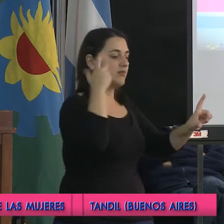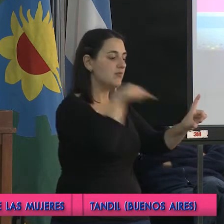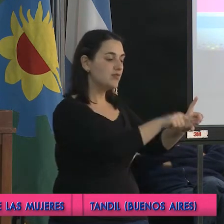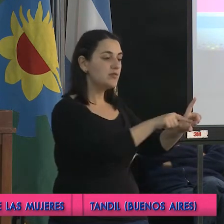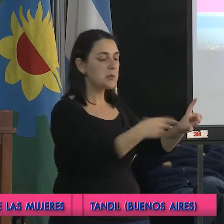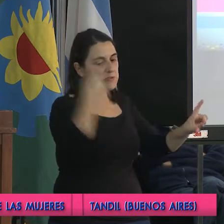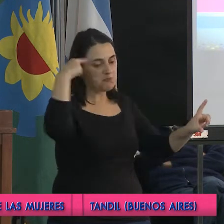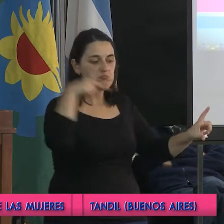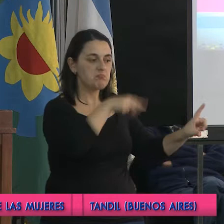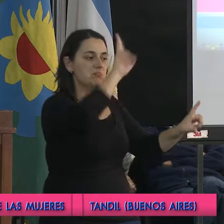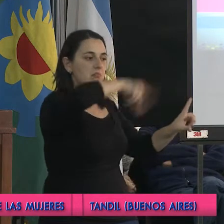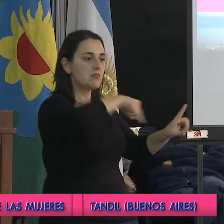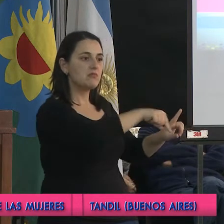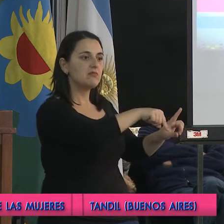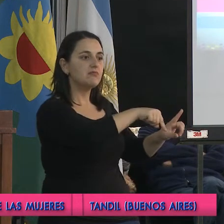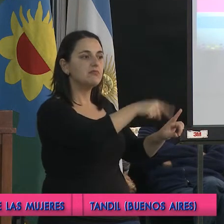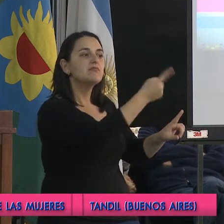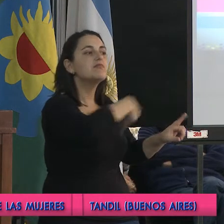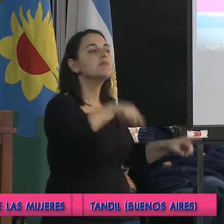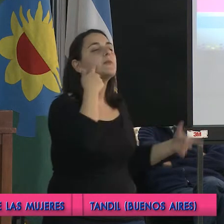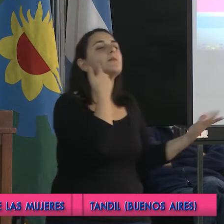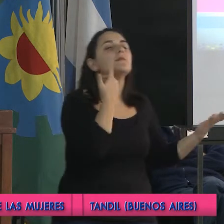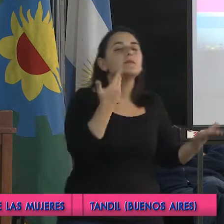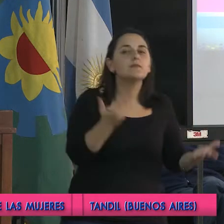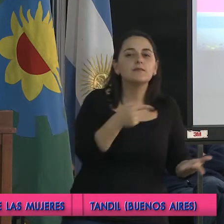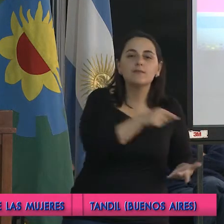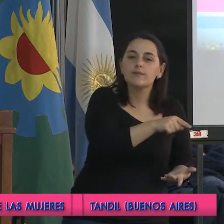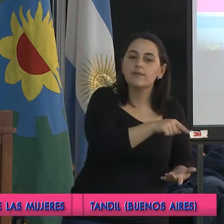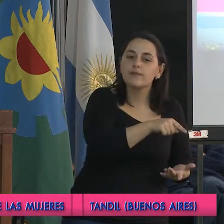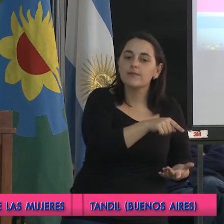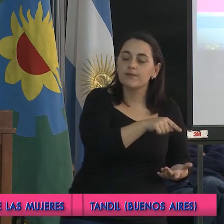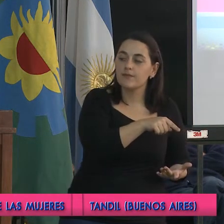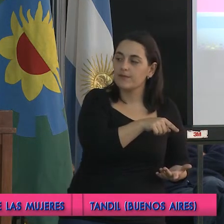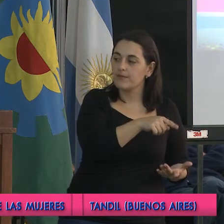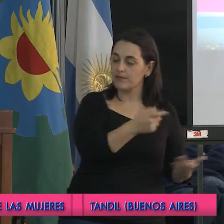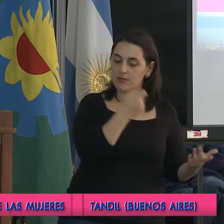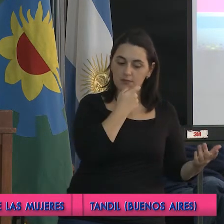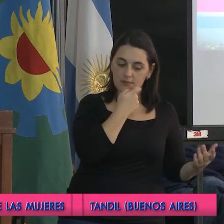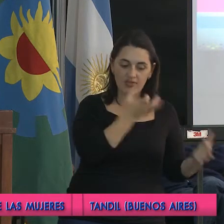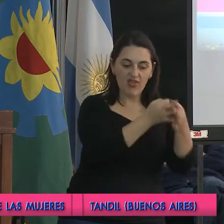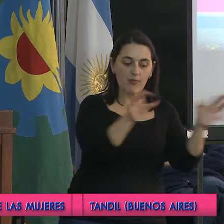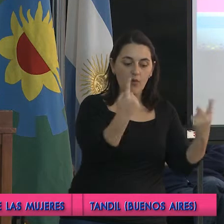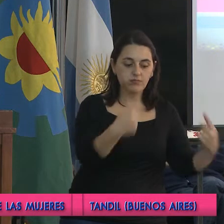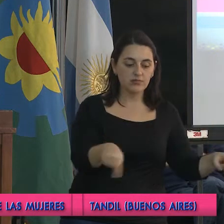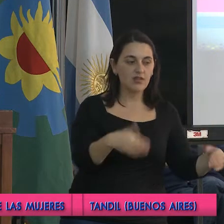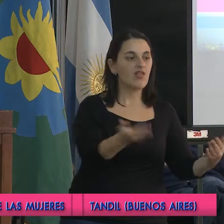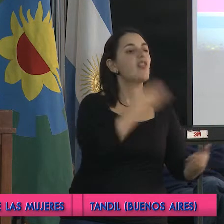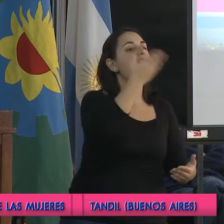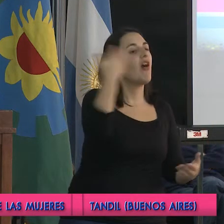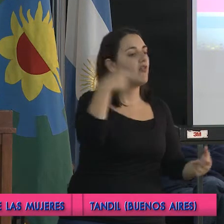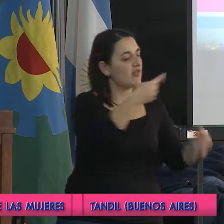razón cuando plantean esta cuestión de que lo que hay que democratizar es los